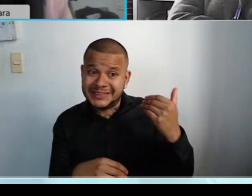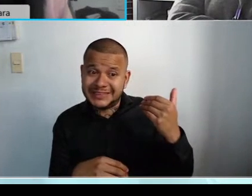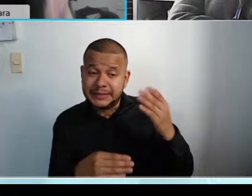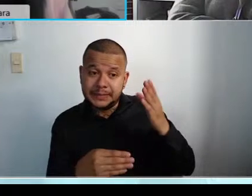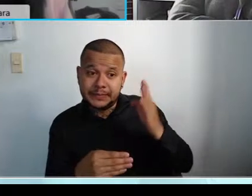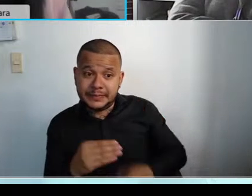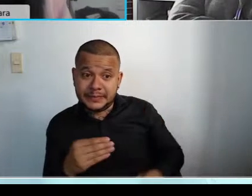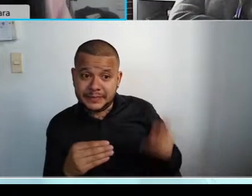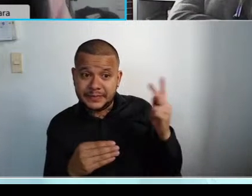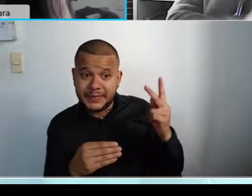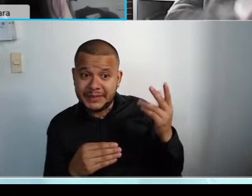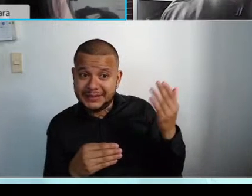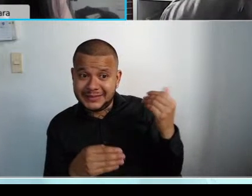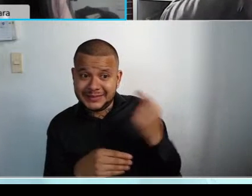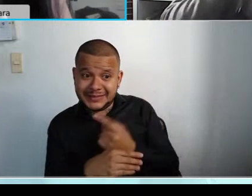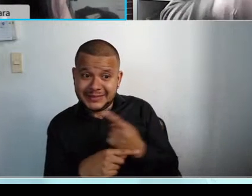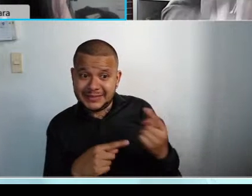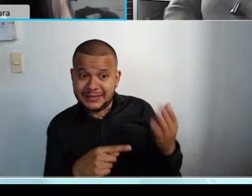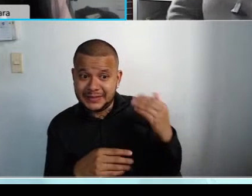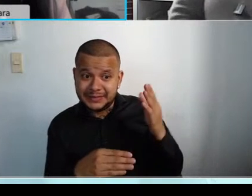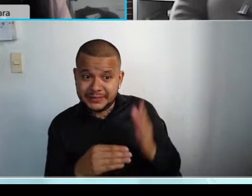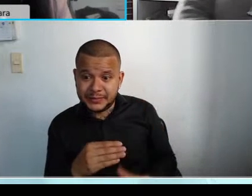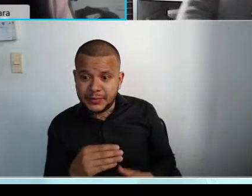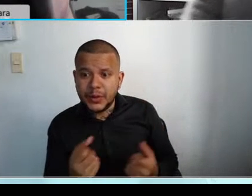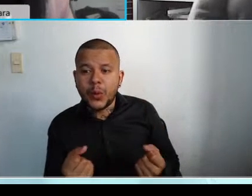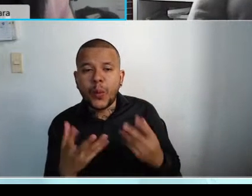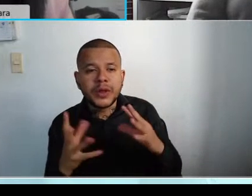semana pasada, ¿cierto?, hemos realizado